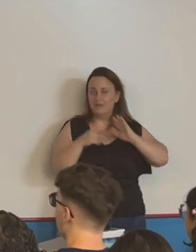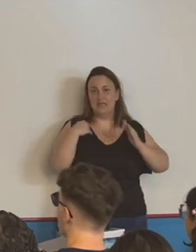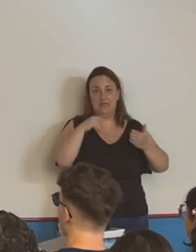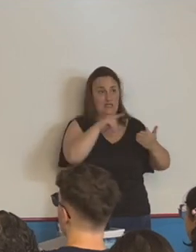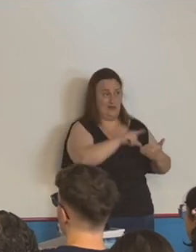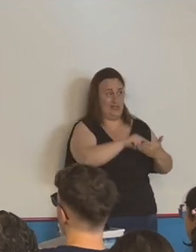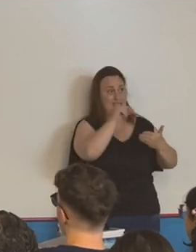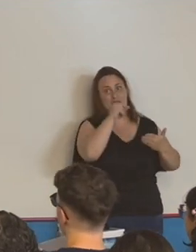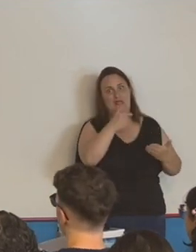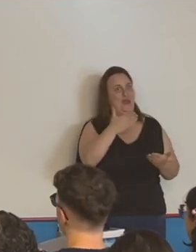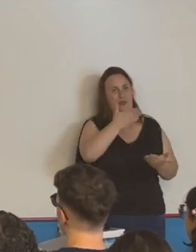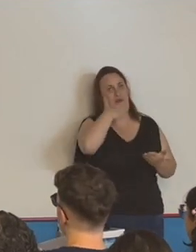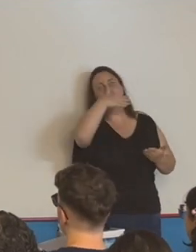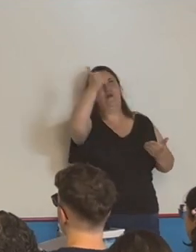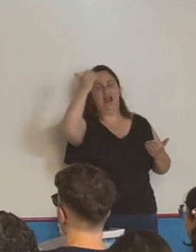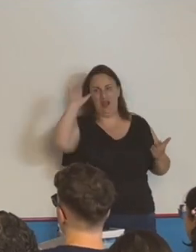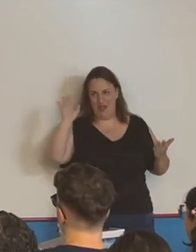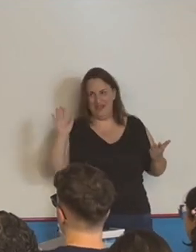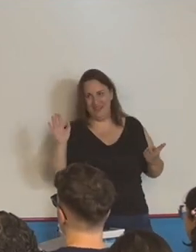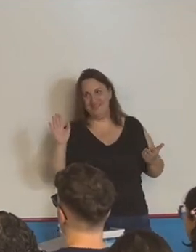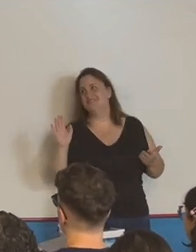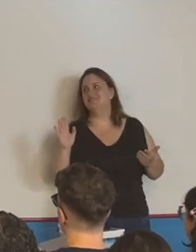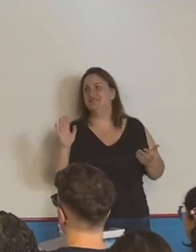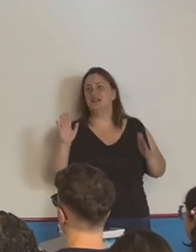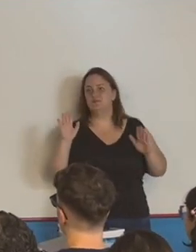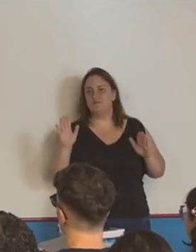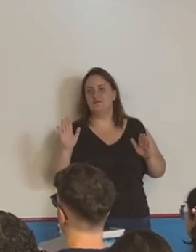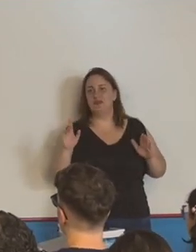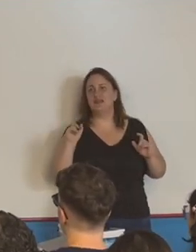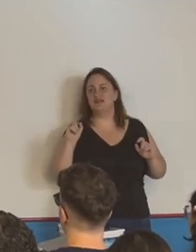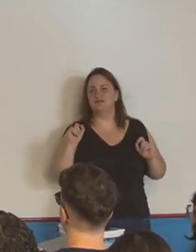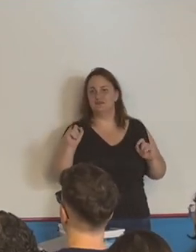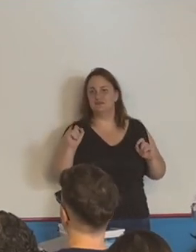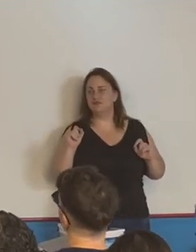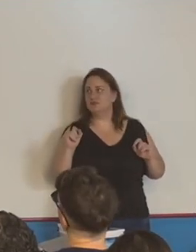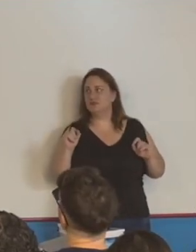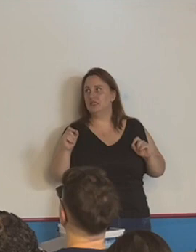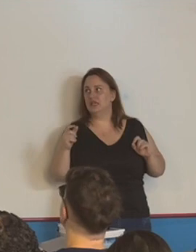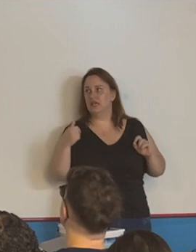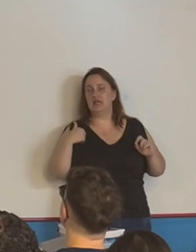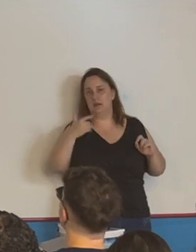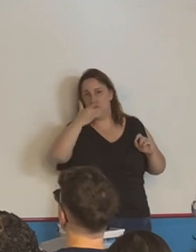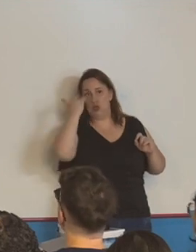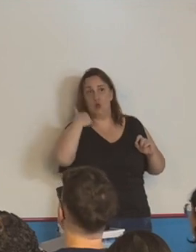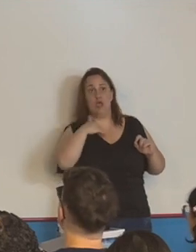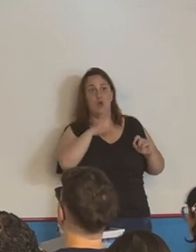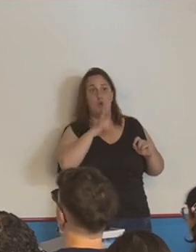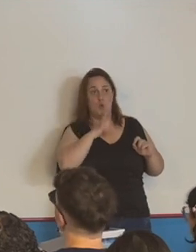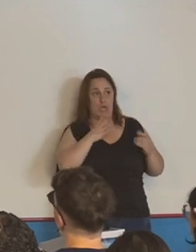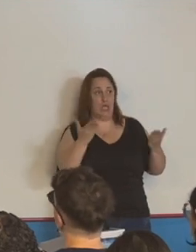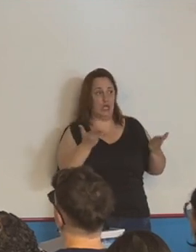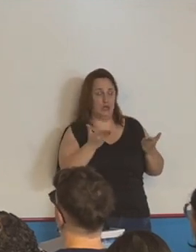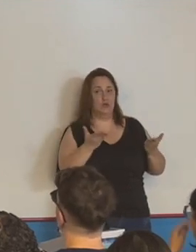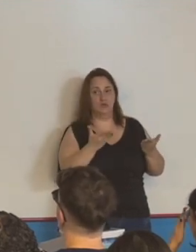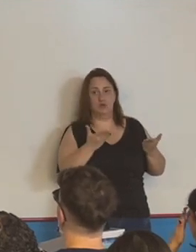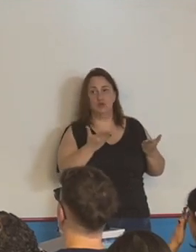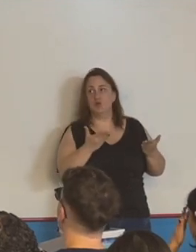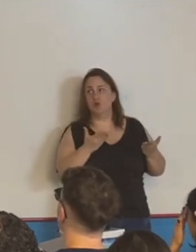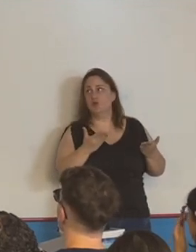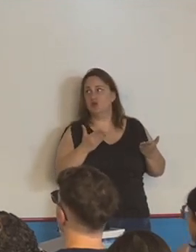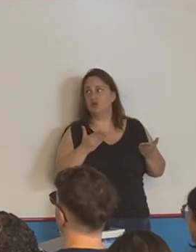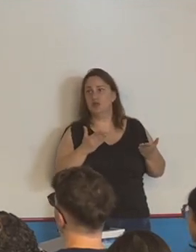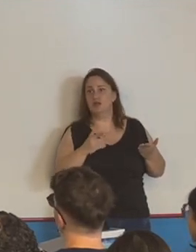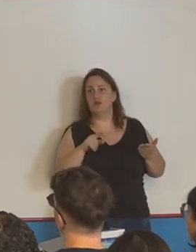alegria total, assim, sabe? Então, muitas pessoas que eu conheço hoje em dia saíram